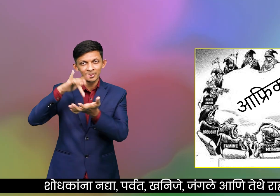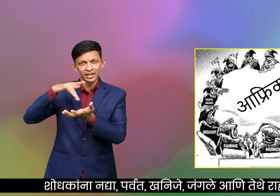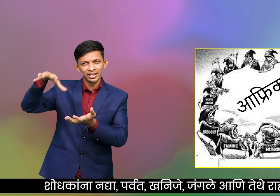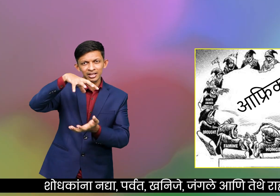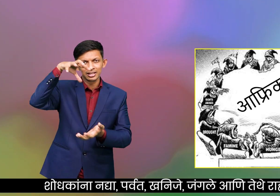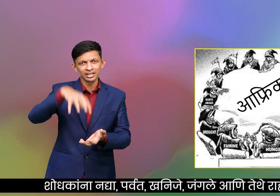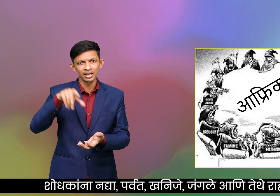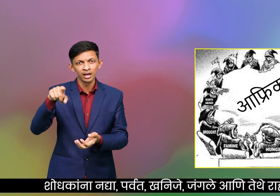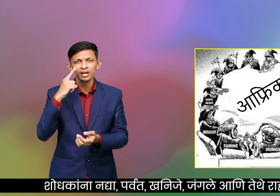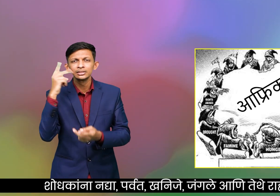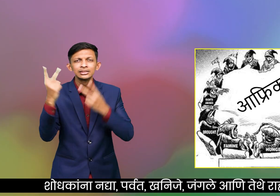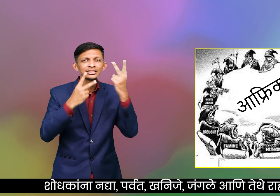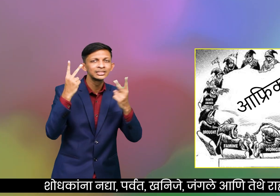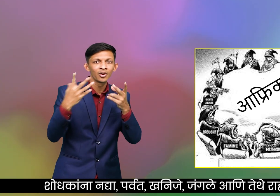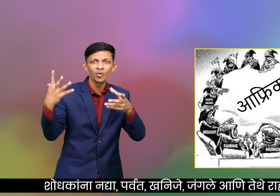राहणाऱ्या लोकांसह